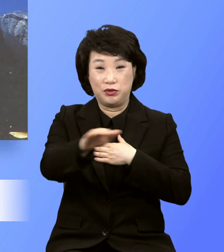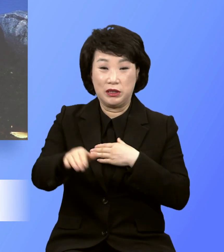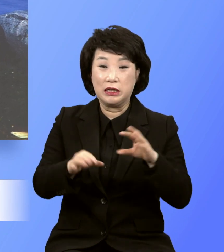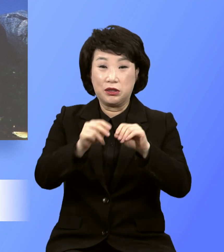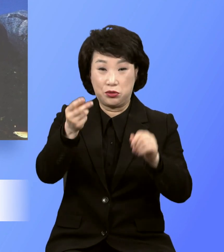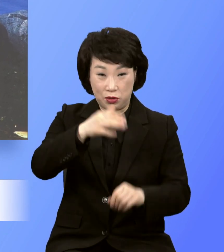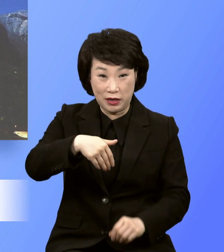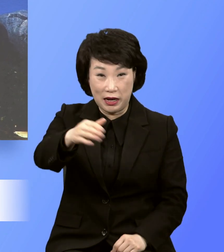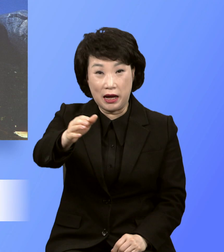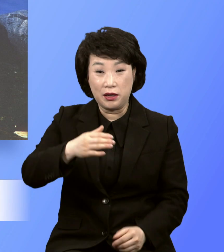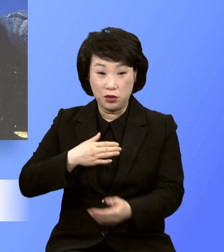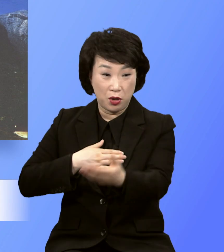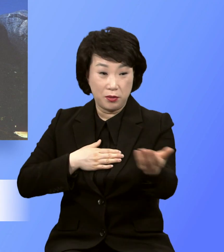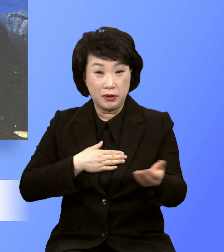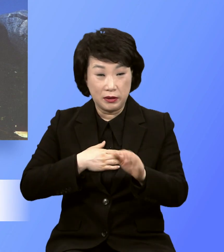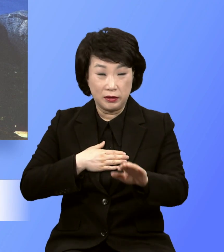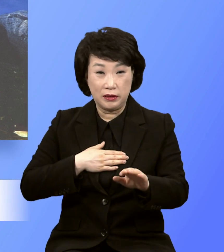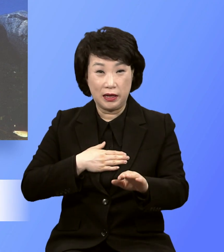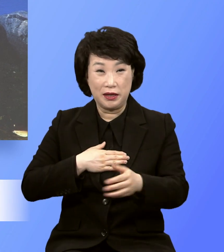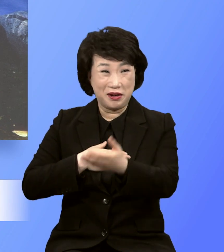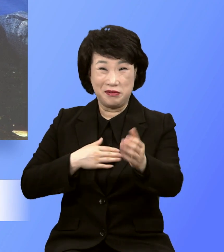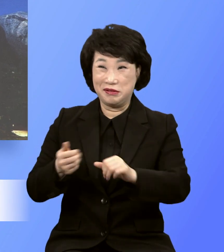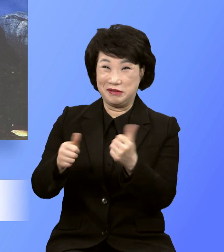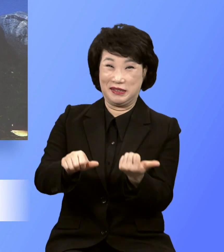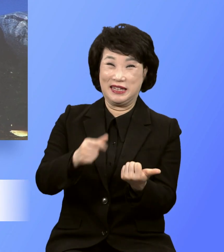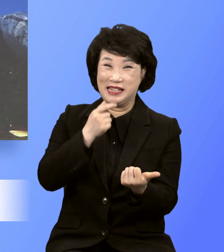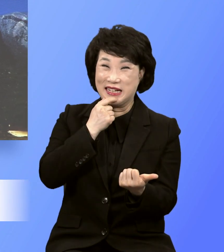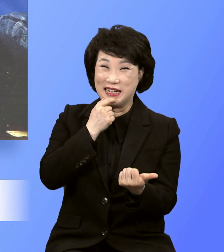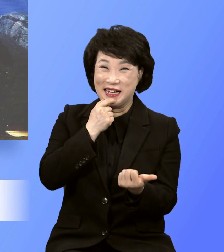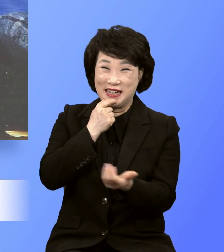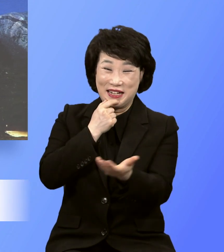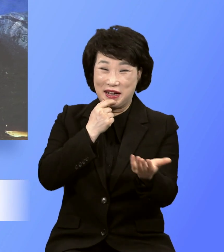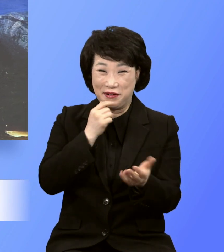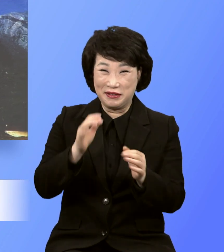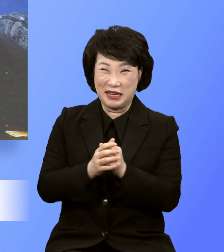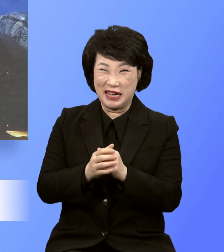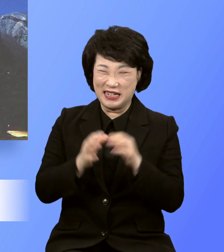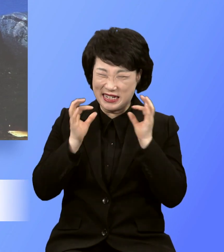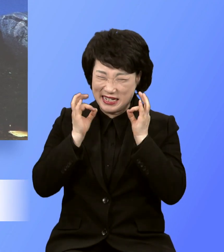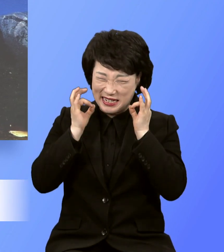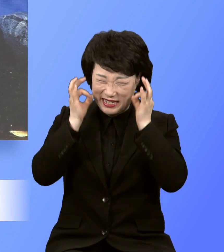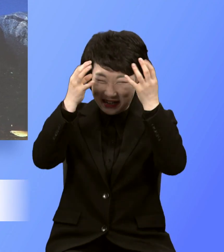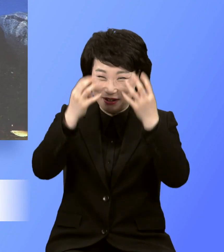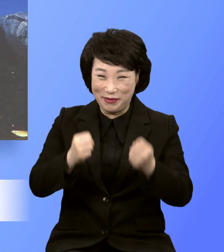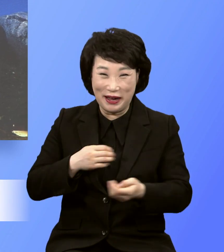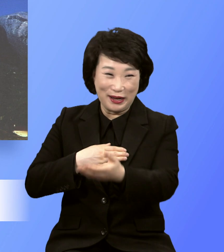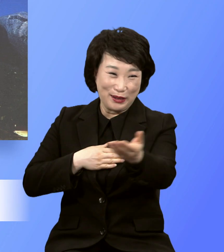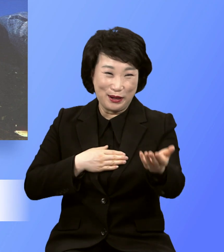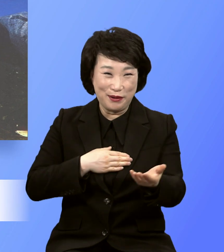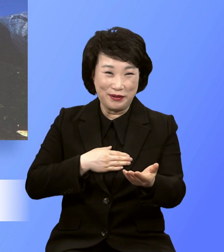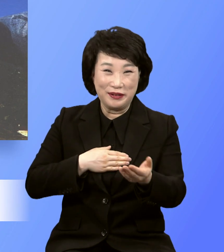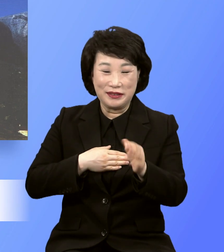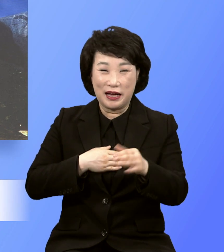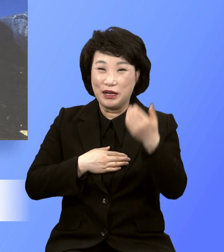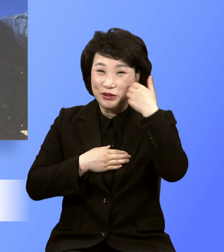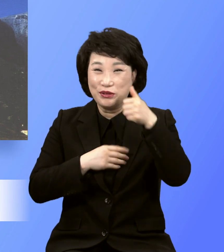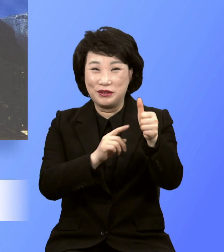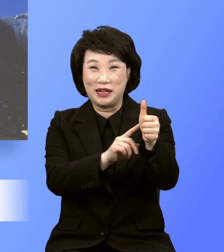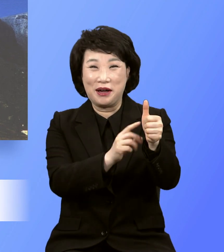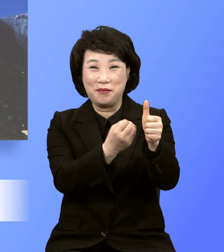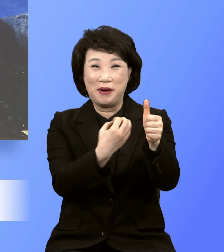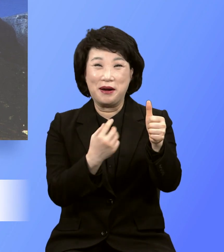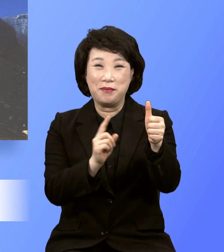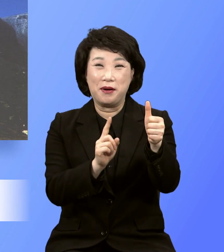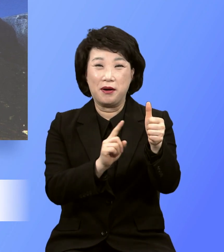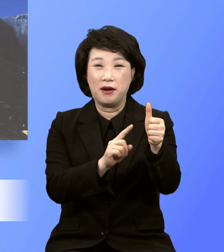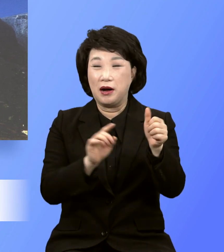거예요. 근데 뭐 안 죽어보려고 몸부림을 치면서 어떤 사람들이 뭐라고